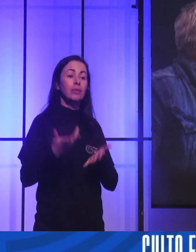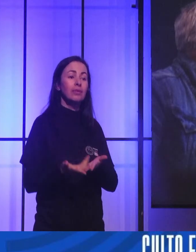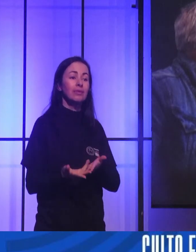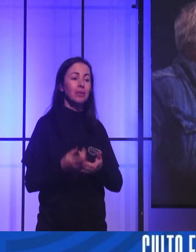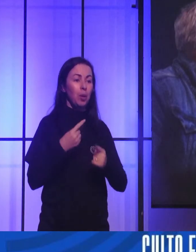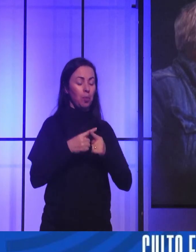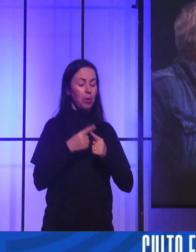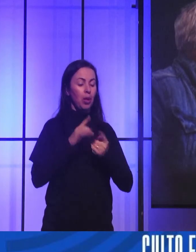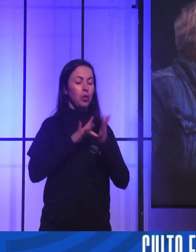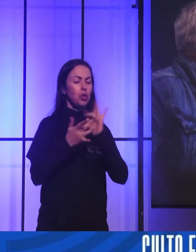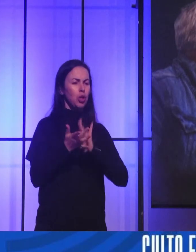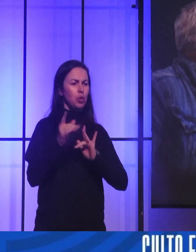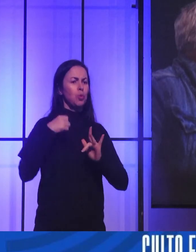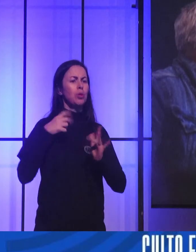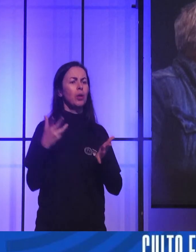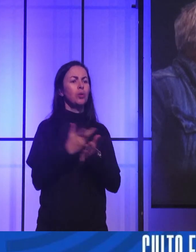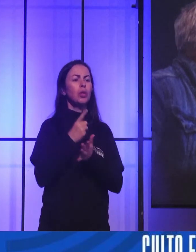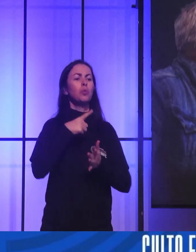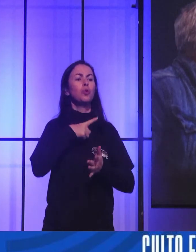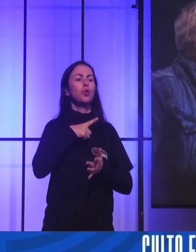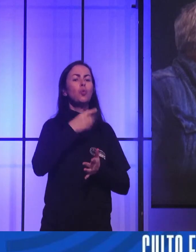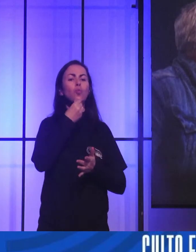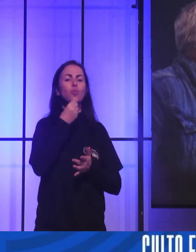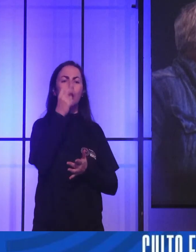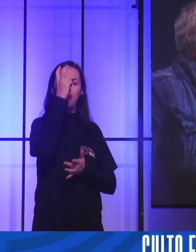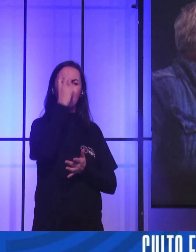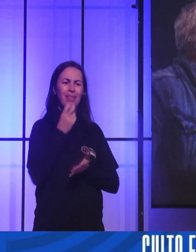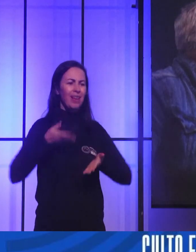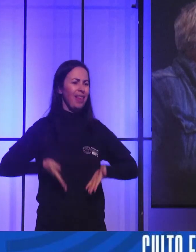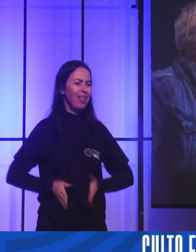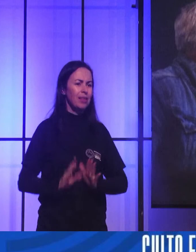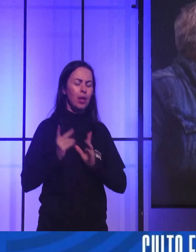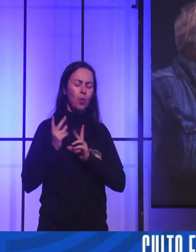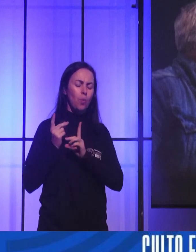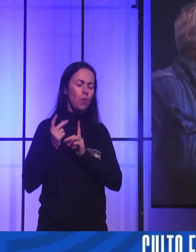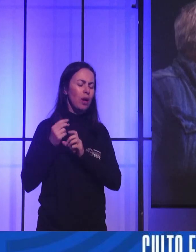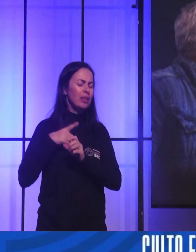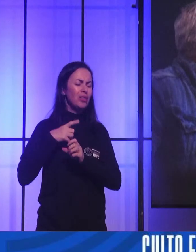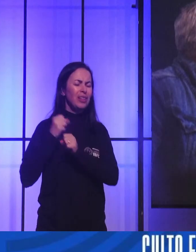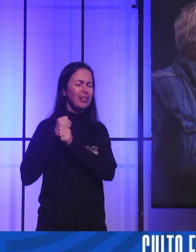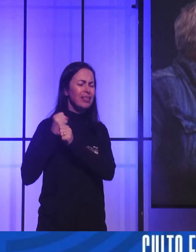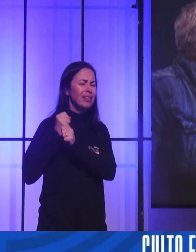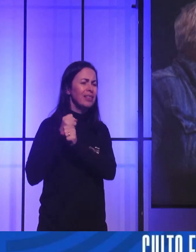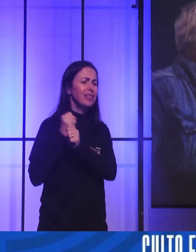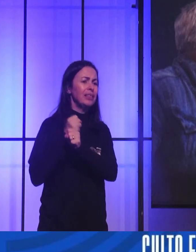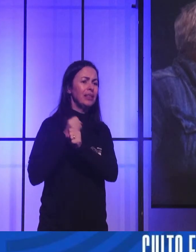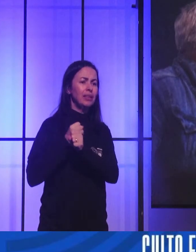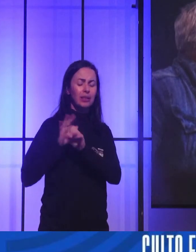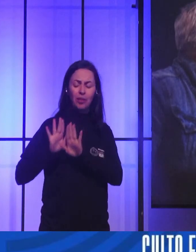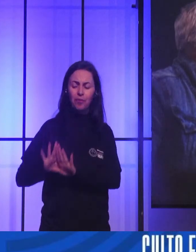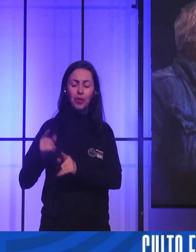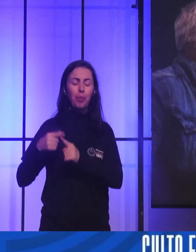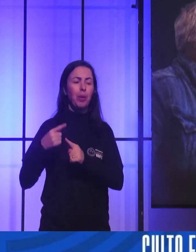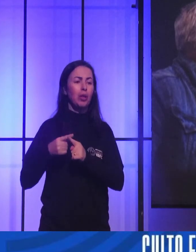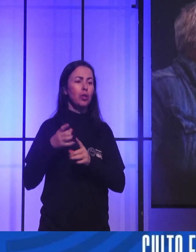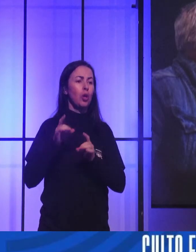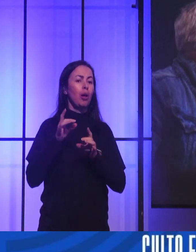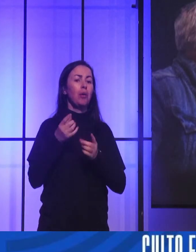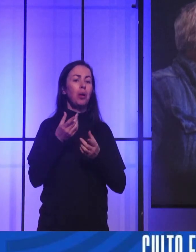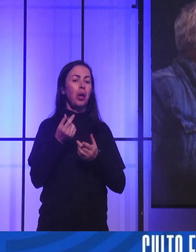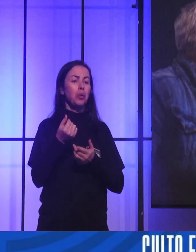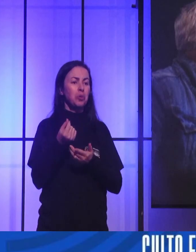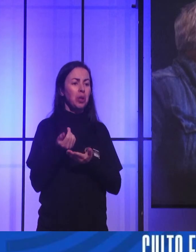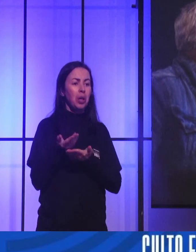Jesus, certa feita, curou um cego de nascença que já há anos estava largado para receber esmolas.